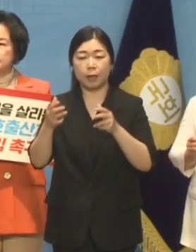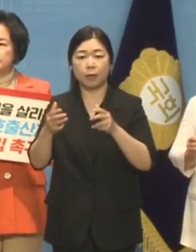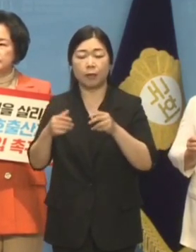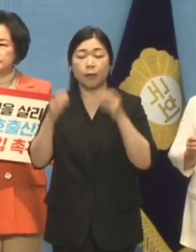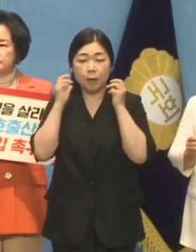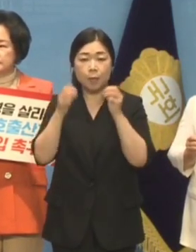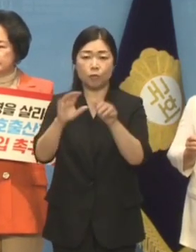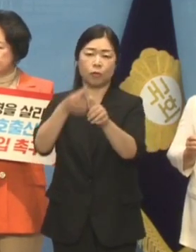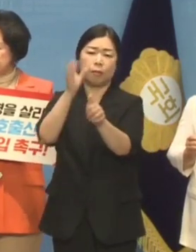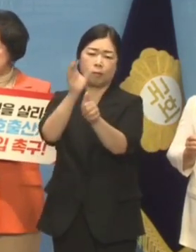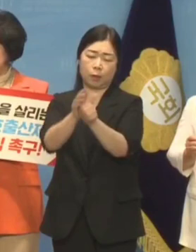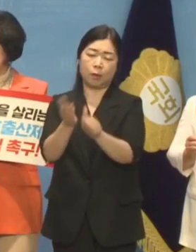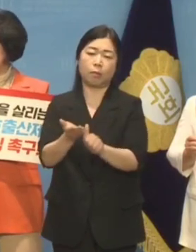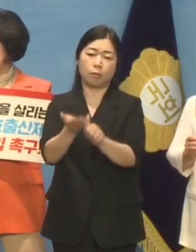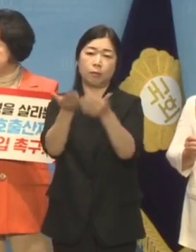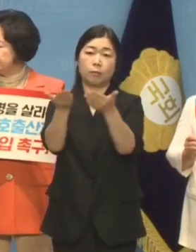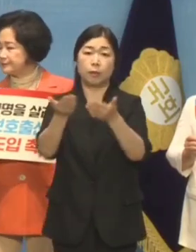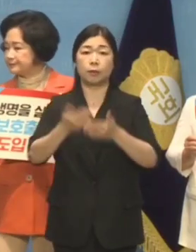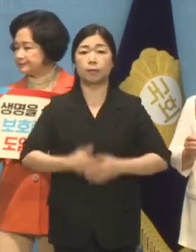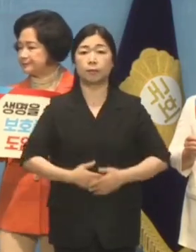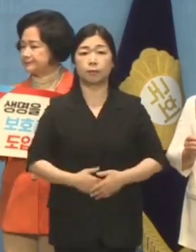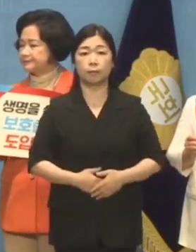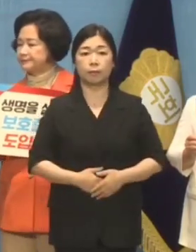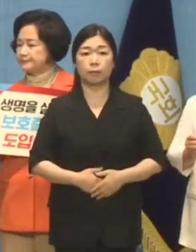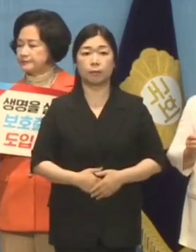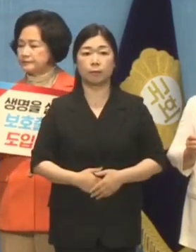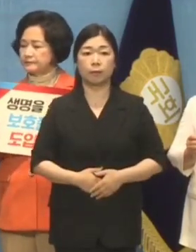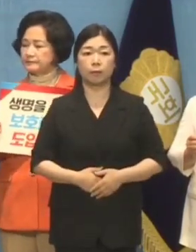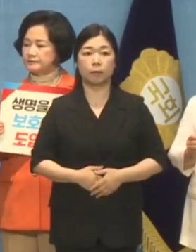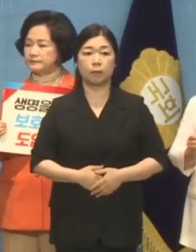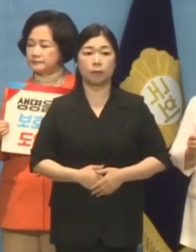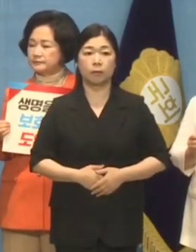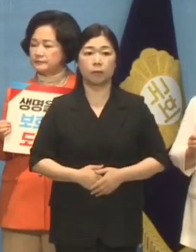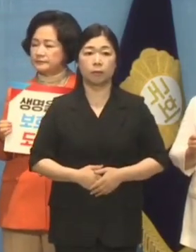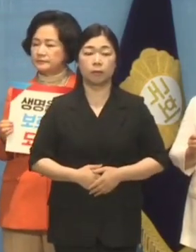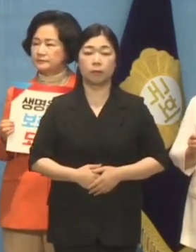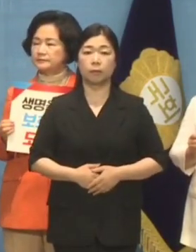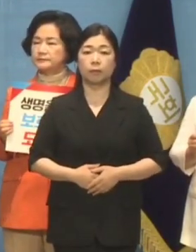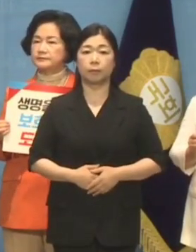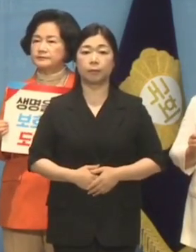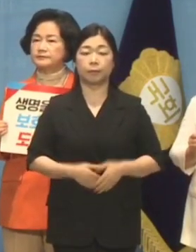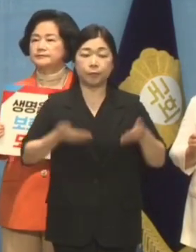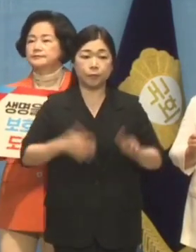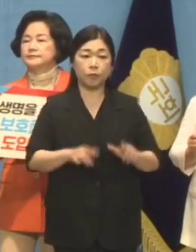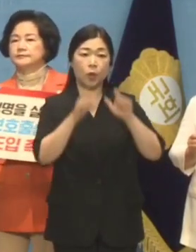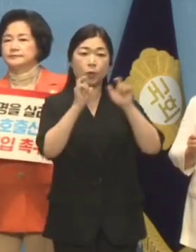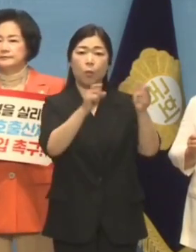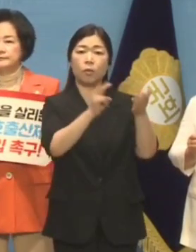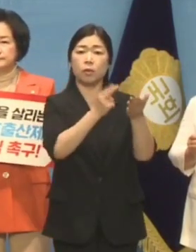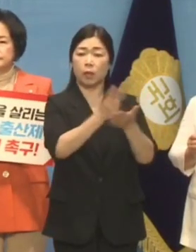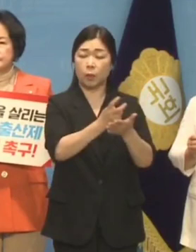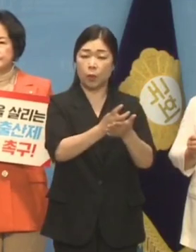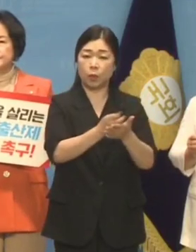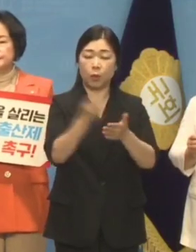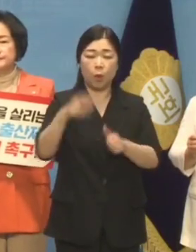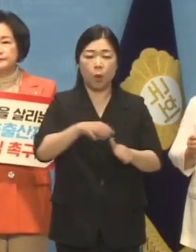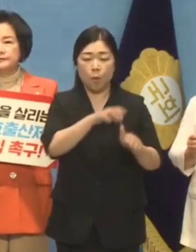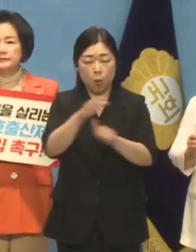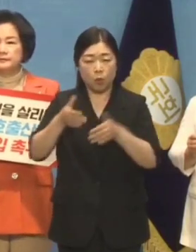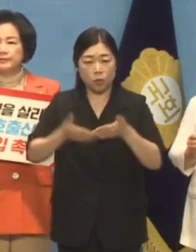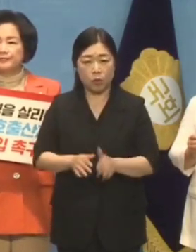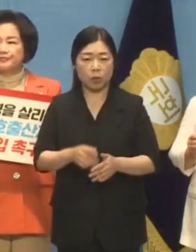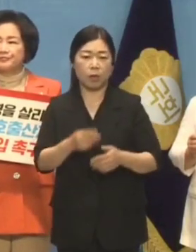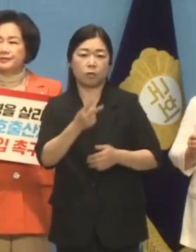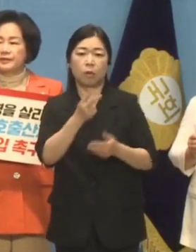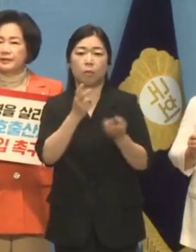보호받게 될 것입니다. 출생통보제와 보호출산제 병행